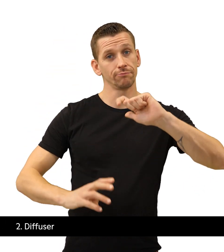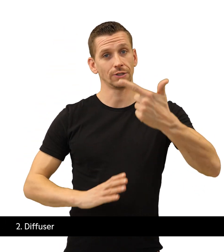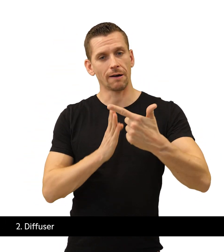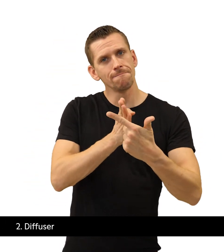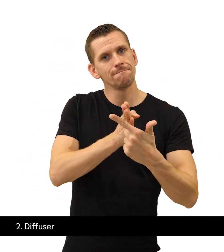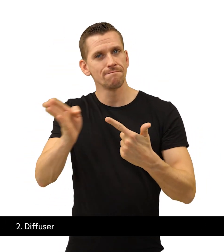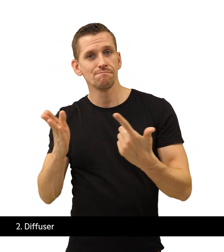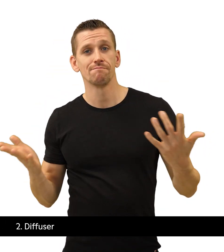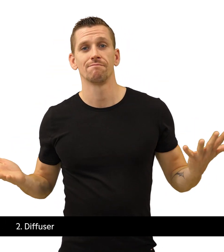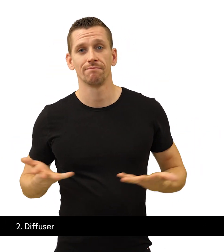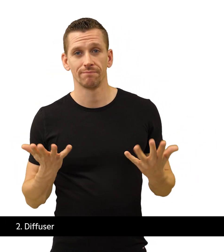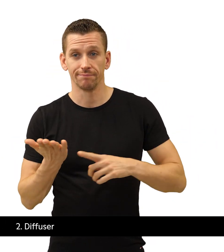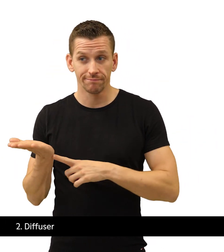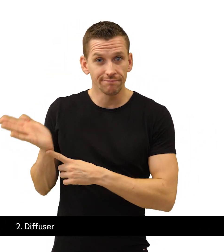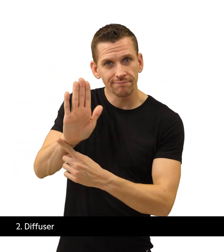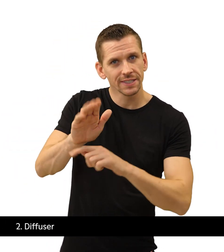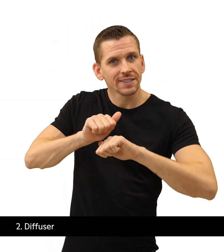Sa deuxième mission est de diffuser.